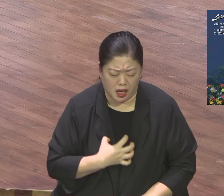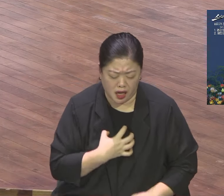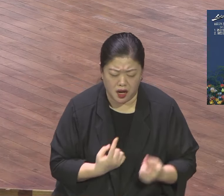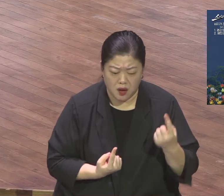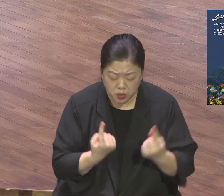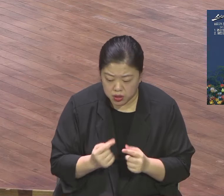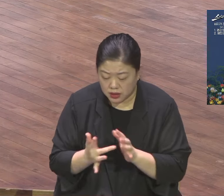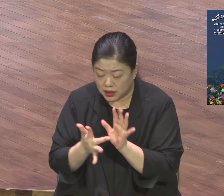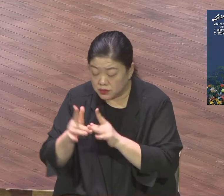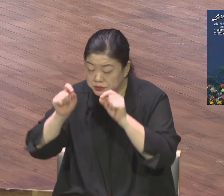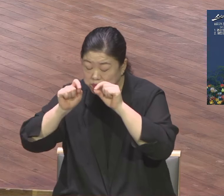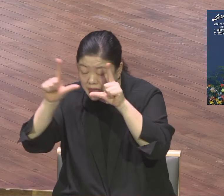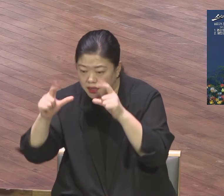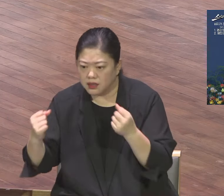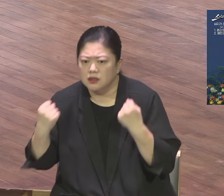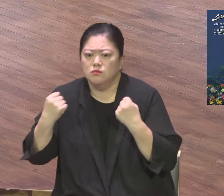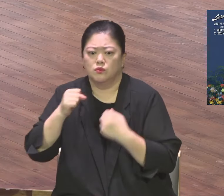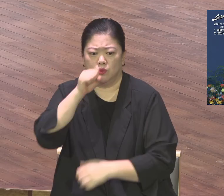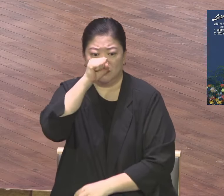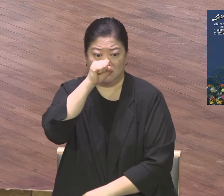있다니까요.